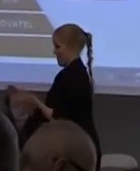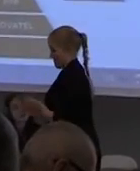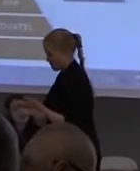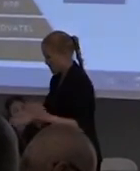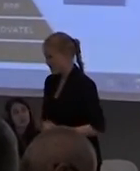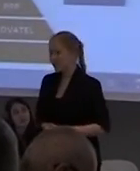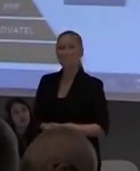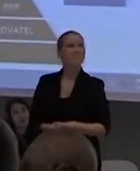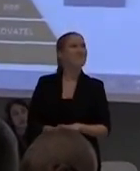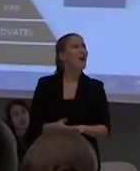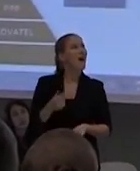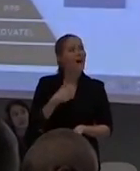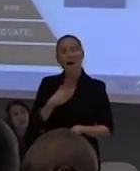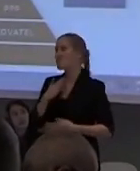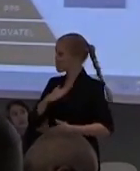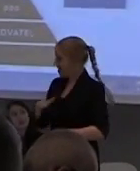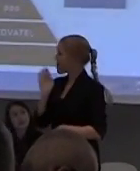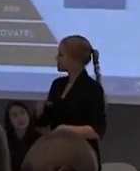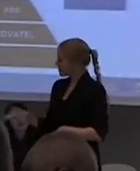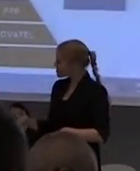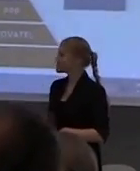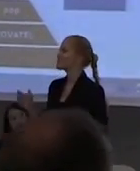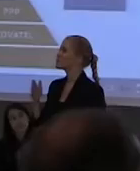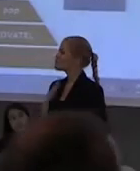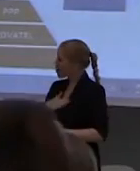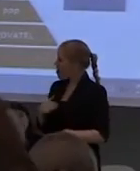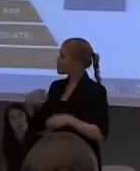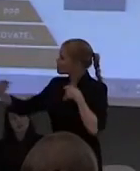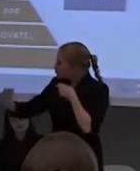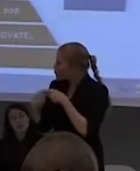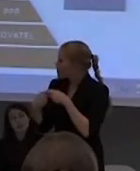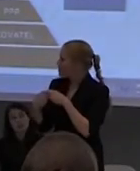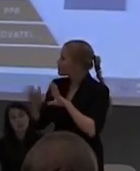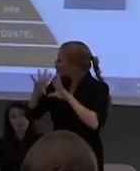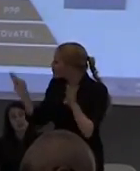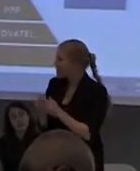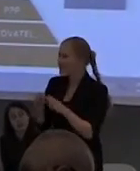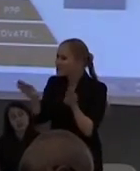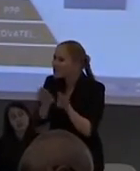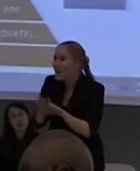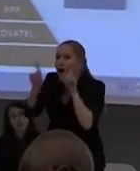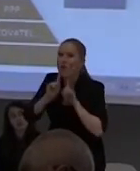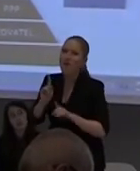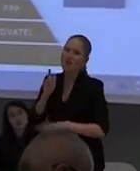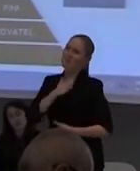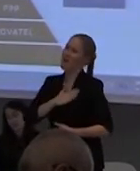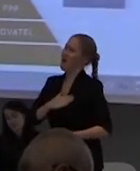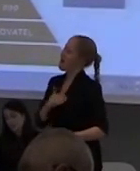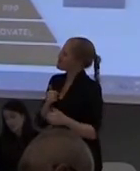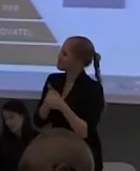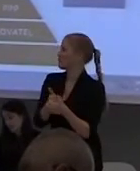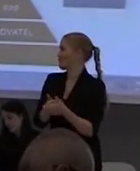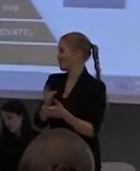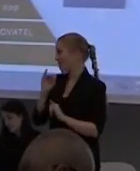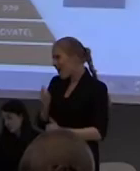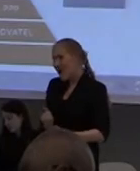zároveň nechcípaná. A moc ráda pracuji s celou třídou a s Hugem, mám ho hodně ráda. A nevím, jestli